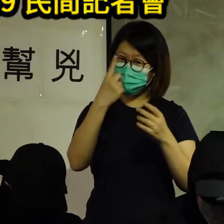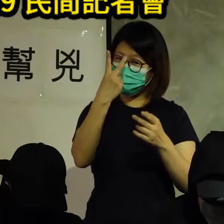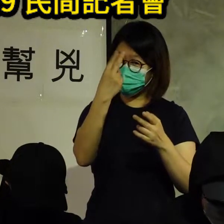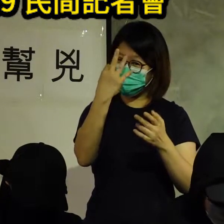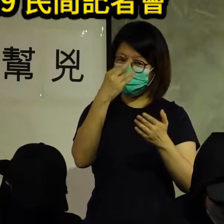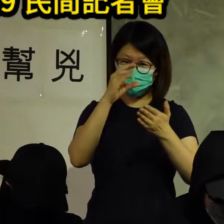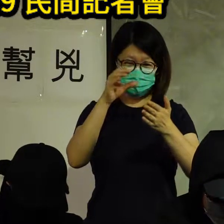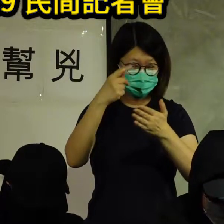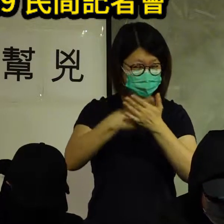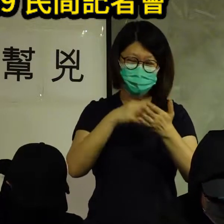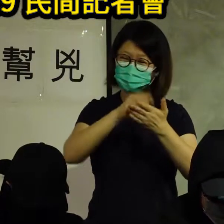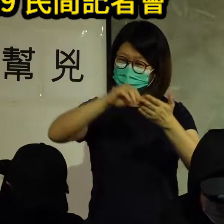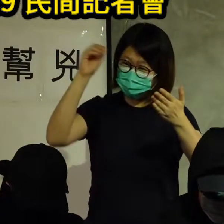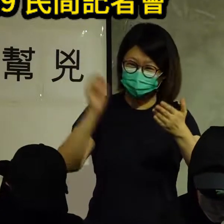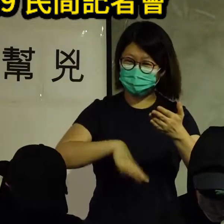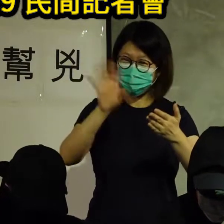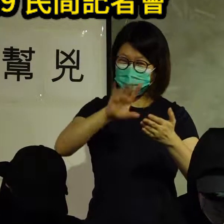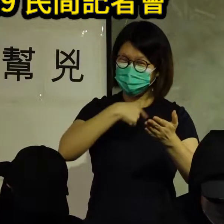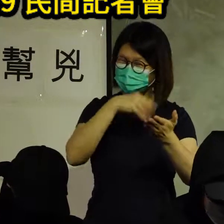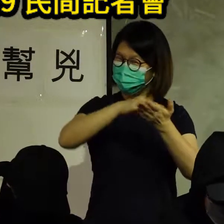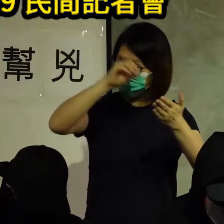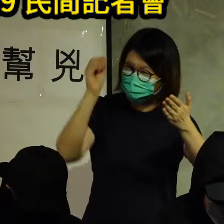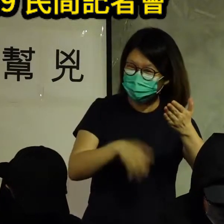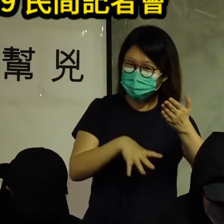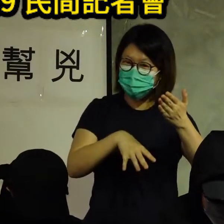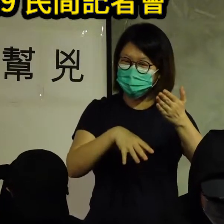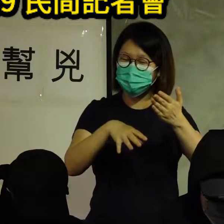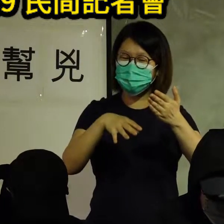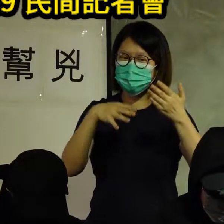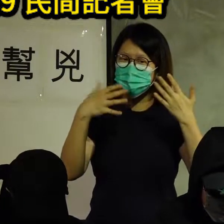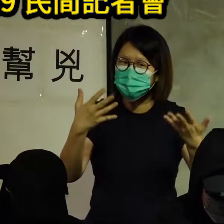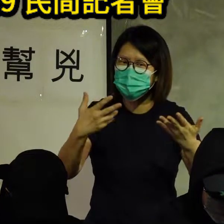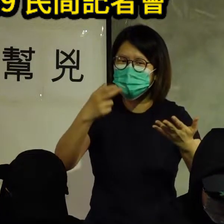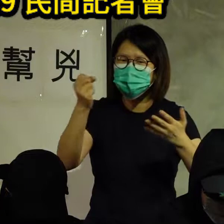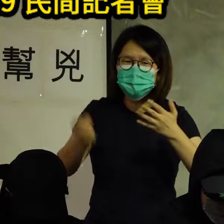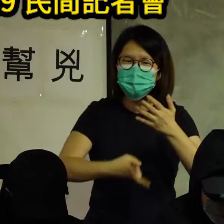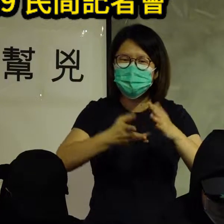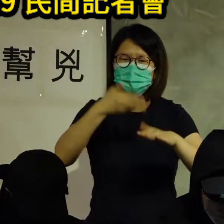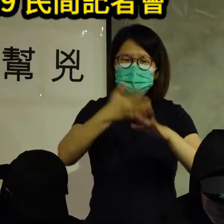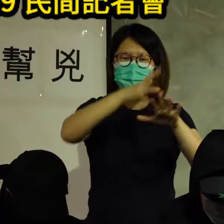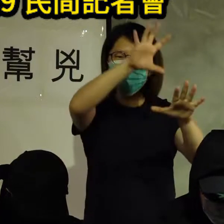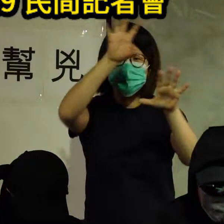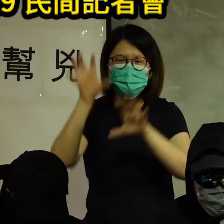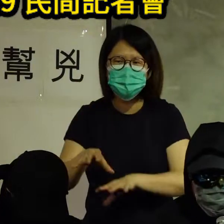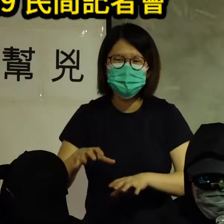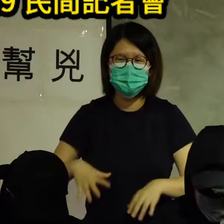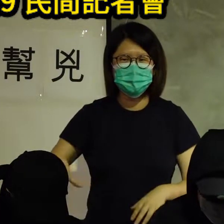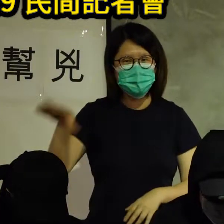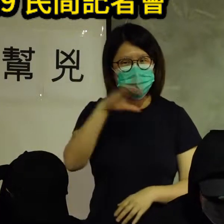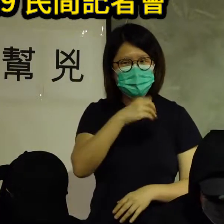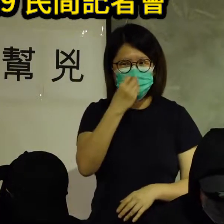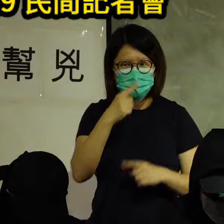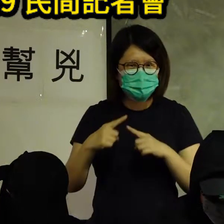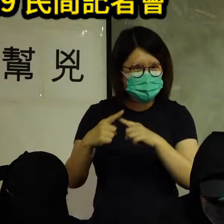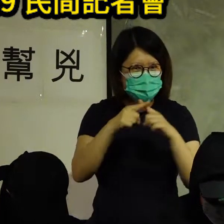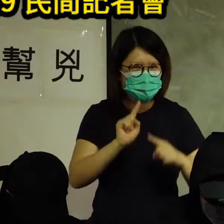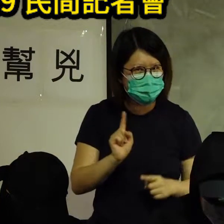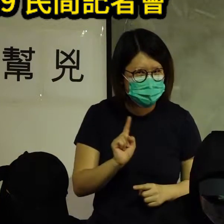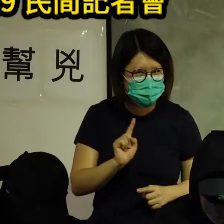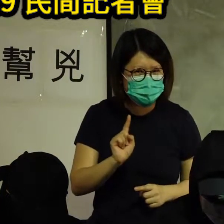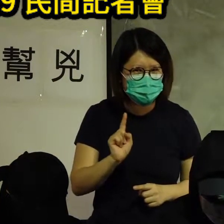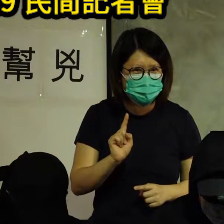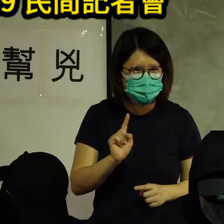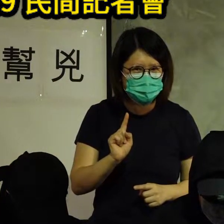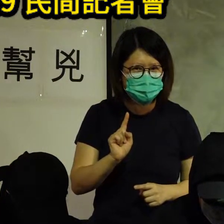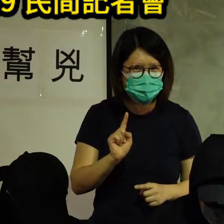條除了可以以單一條例形式立法亦都可以透過強行解釋扭曲